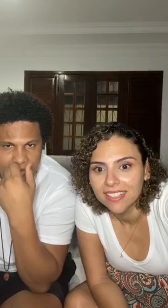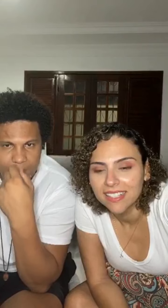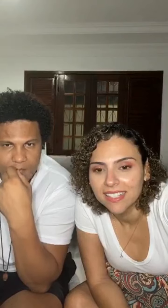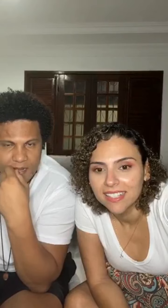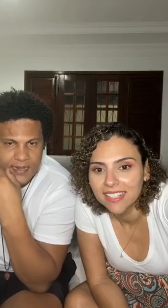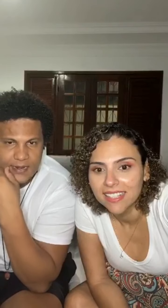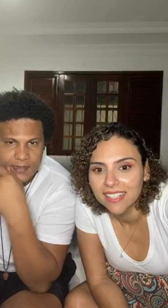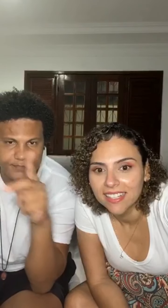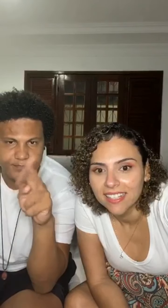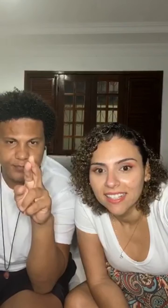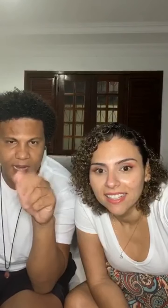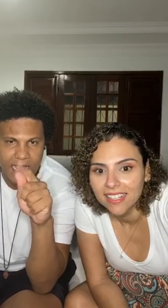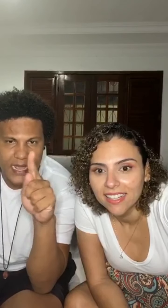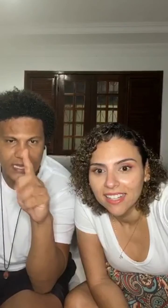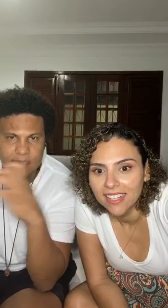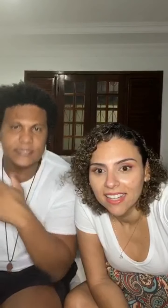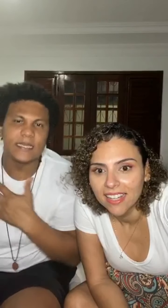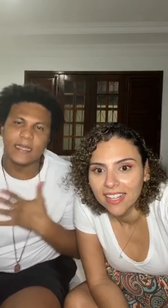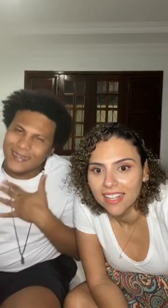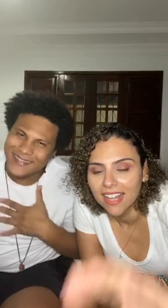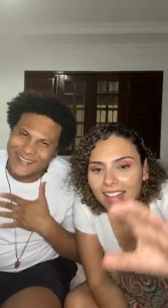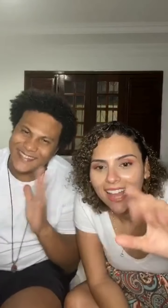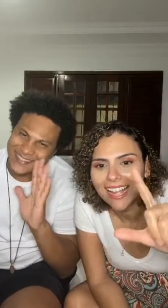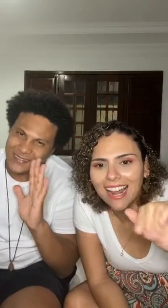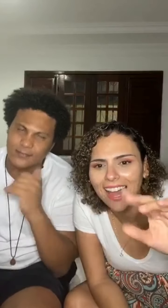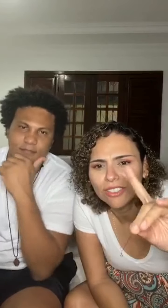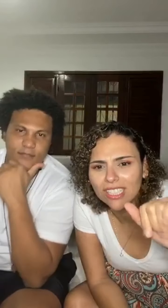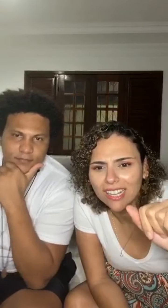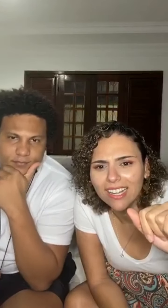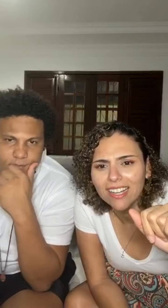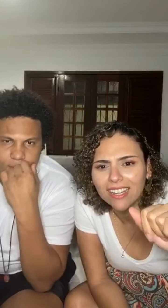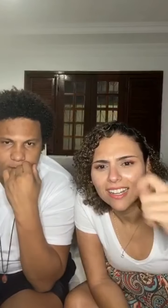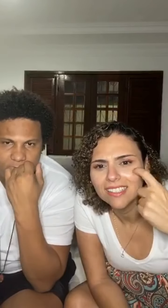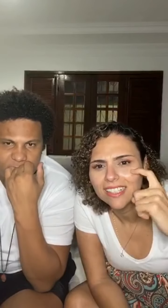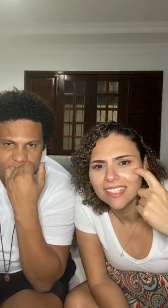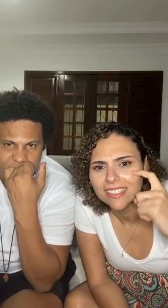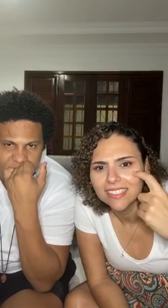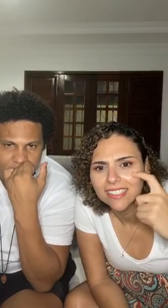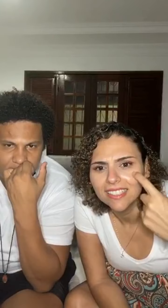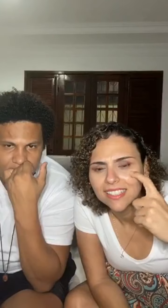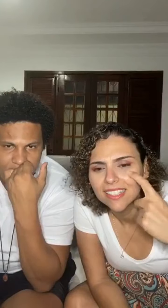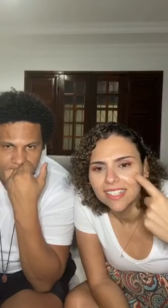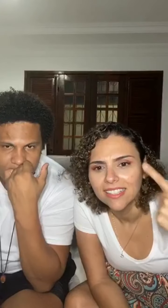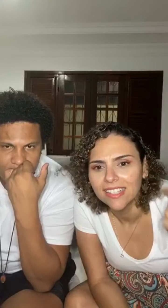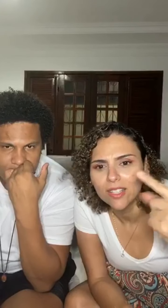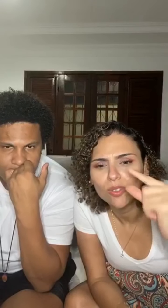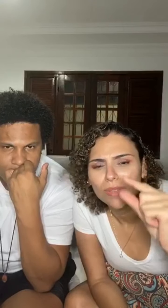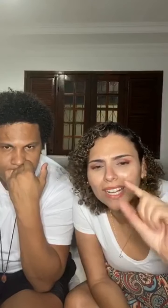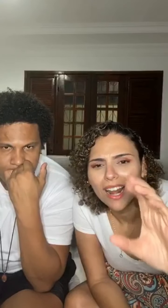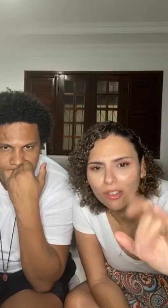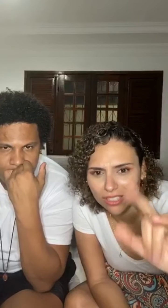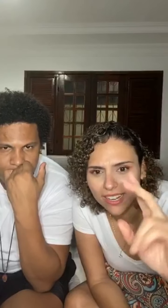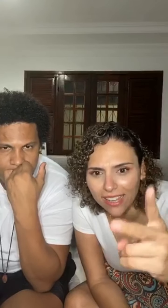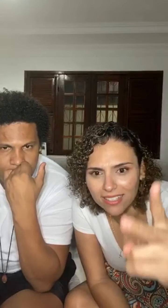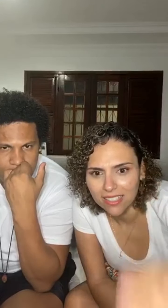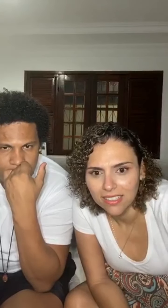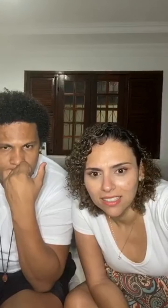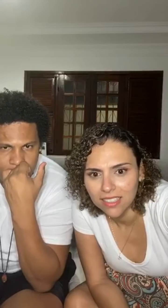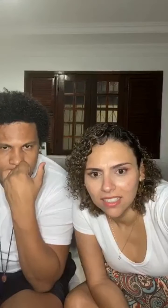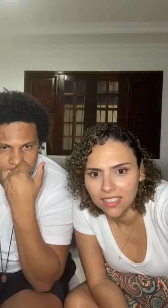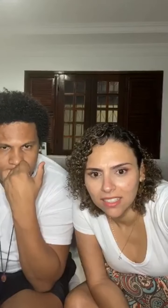Gabriel Marília, prazer. É Cláudia, Andréia? Tem uma Cláudia, é